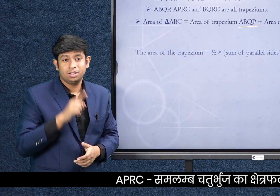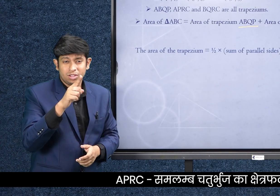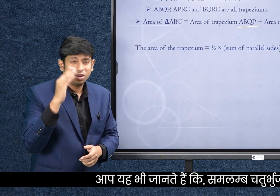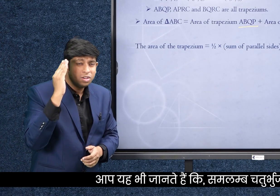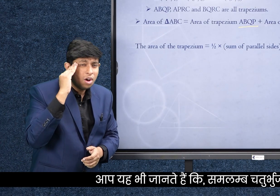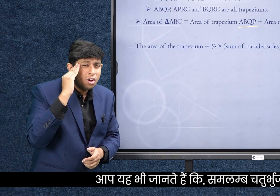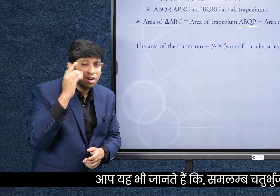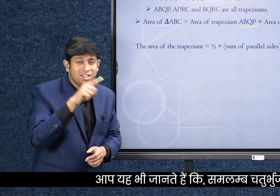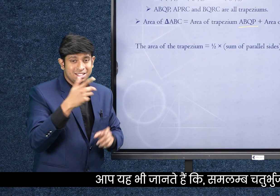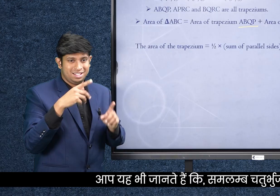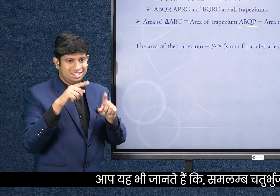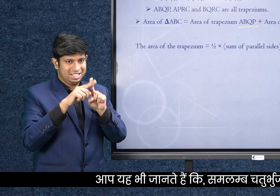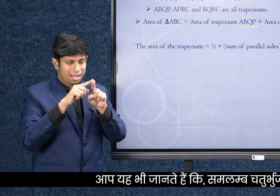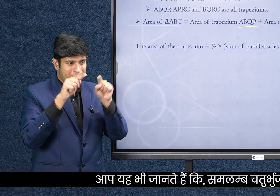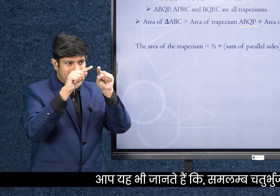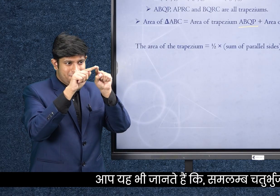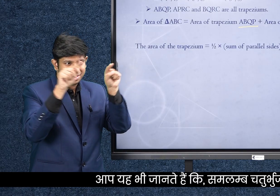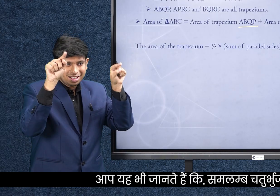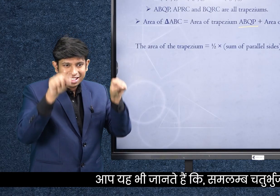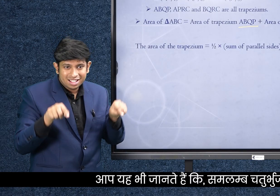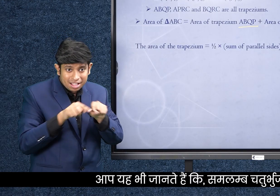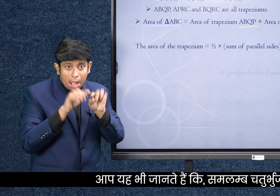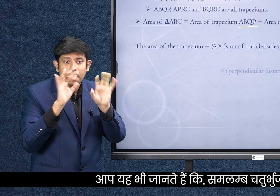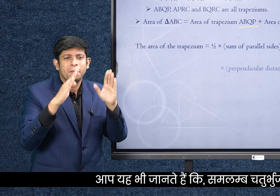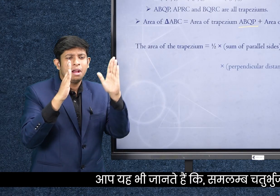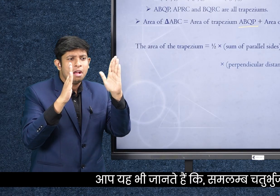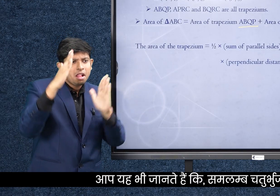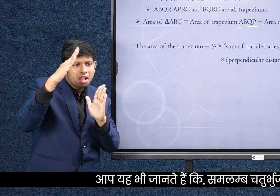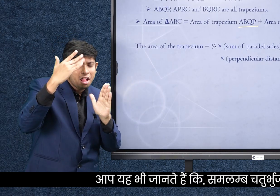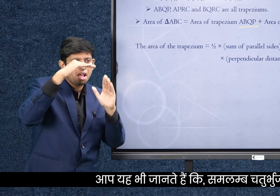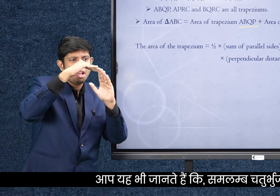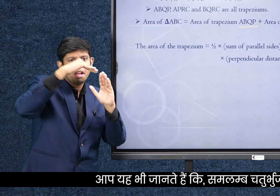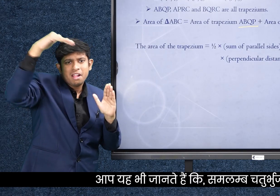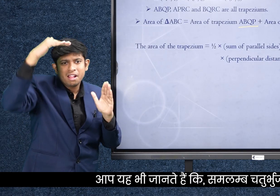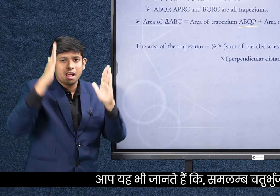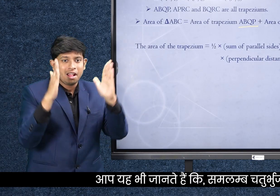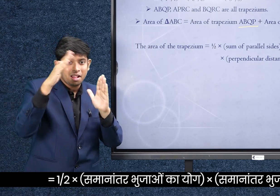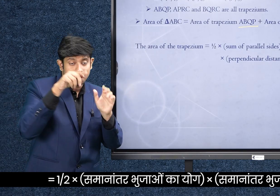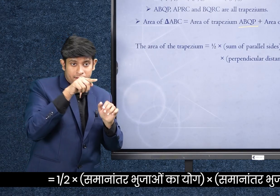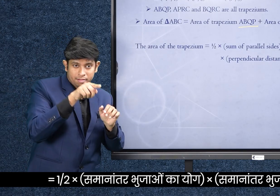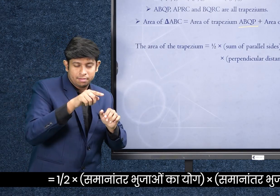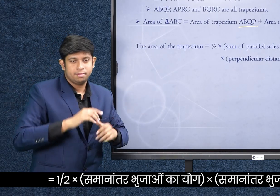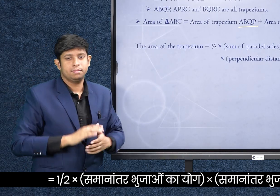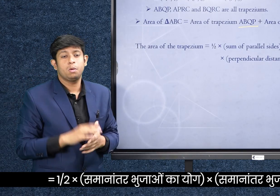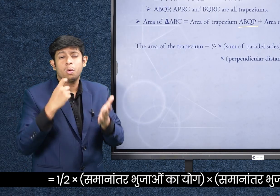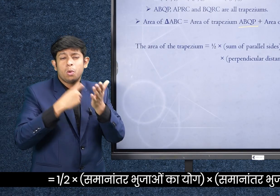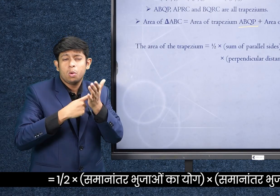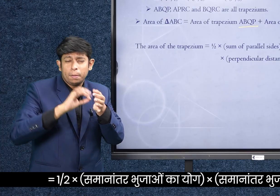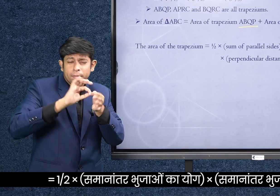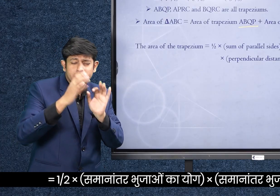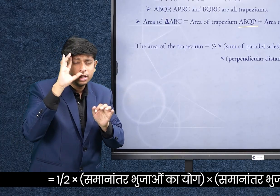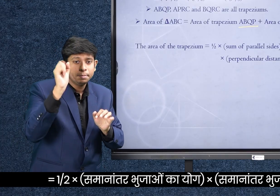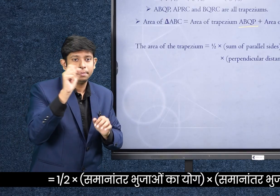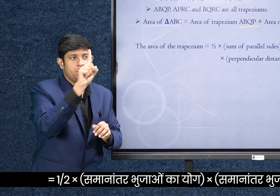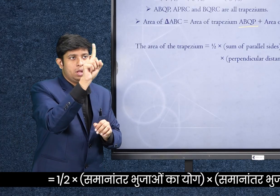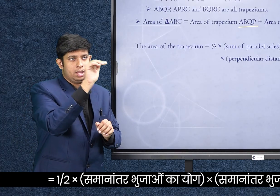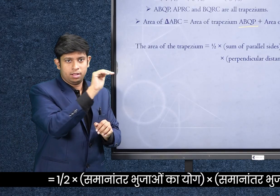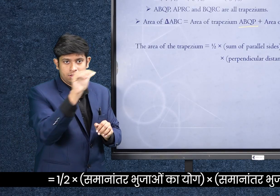आप यह भी जानते हैं कि समलंब चतुर्भुज का क्षेत्रफल इज इक्वल 1/2 इंटू